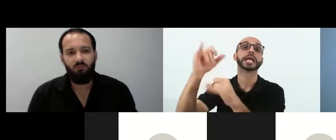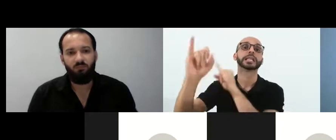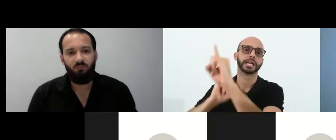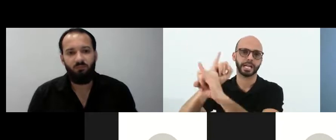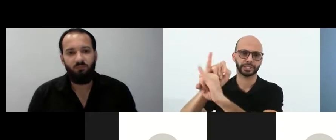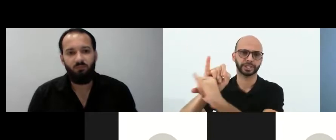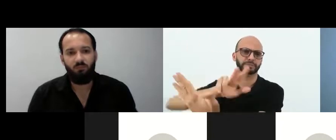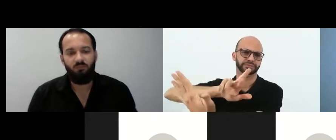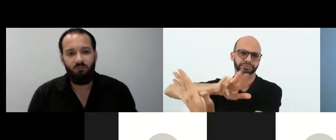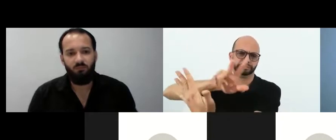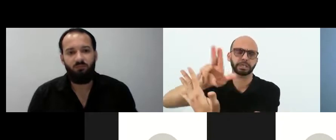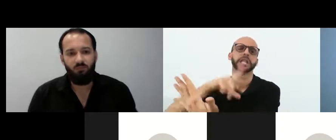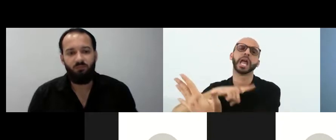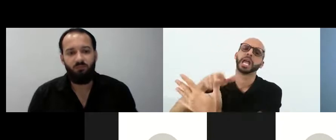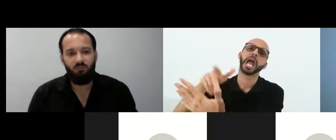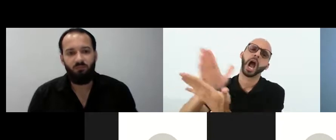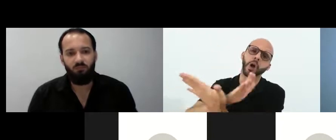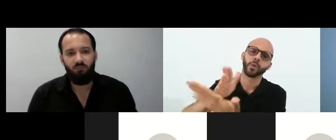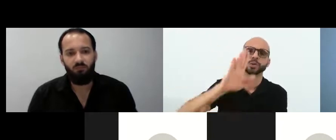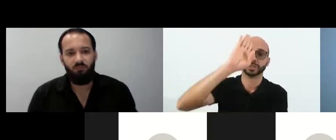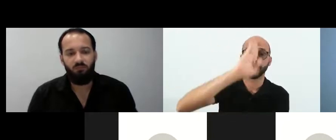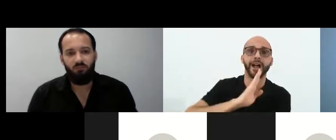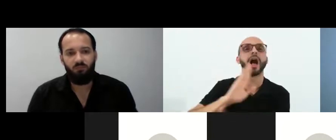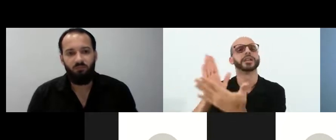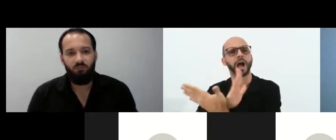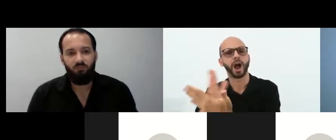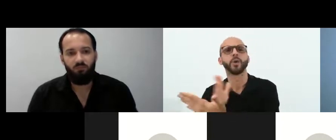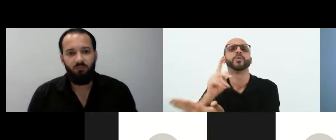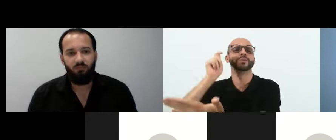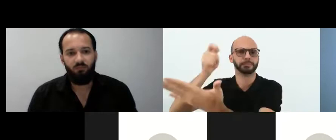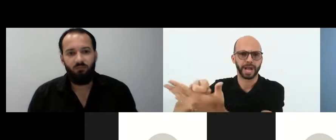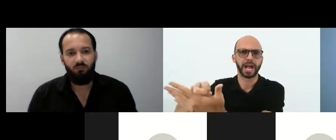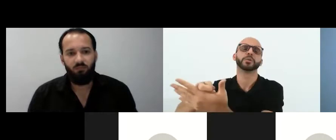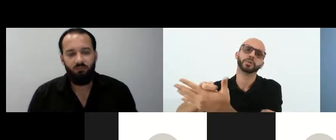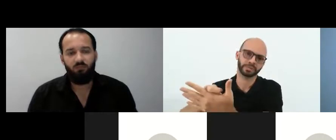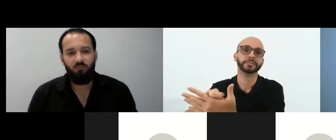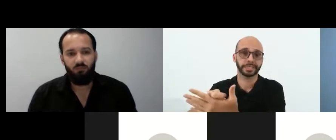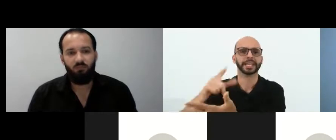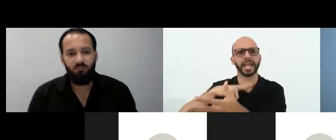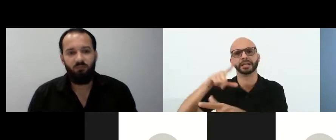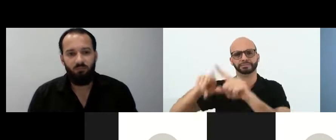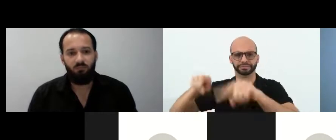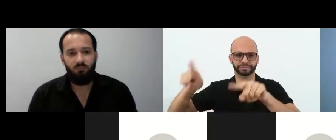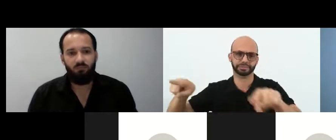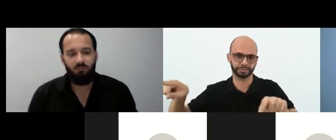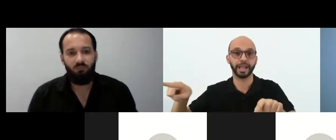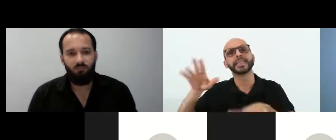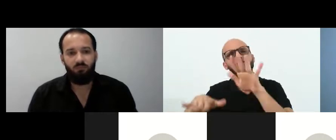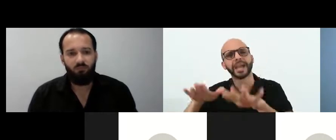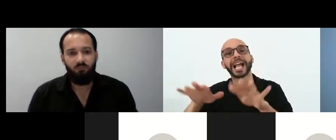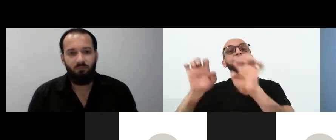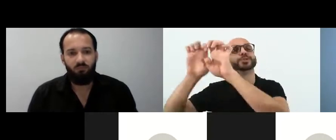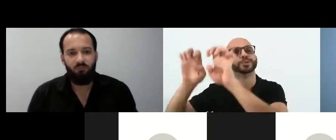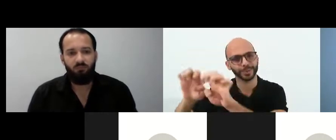eles têm dentro essa questão, essa diferenciação. Alguns são gratuitos, outros são pagos.